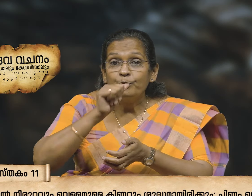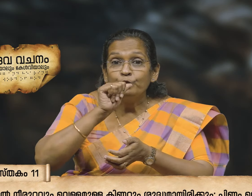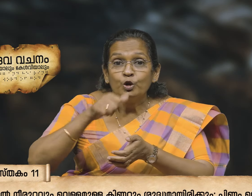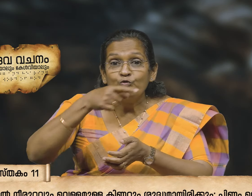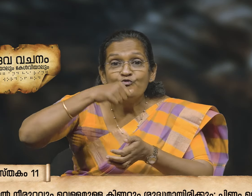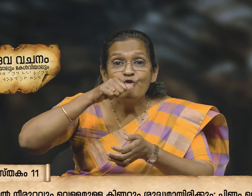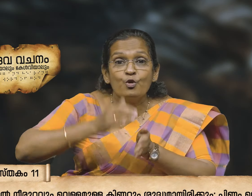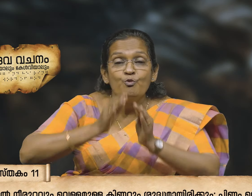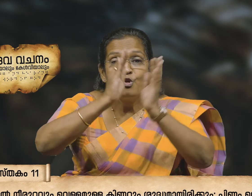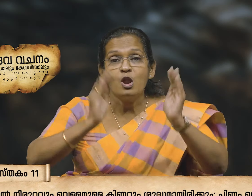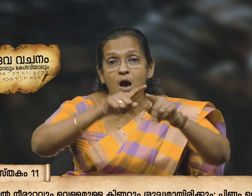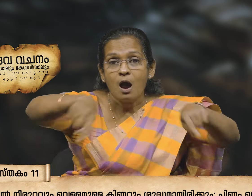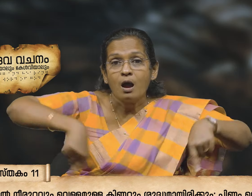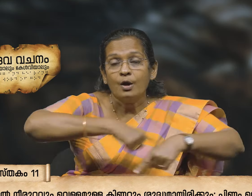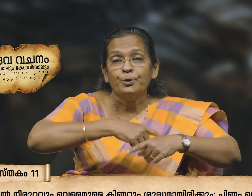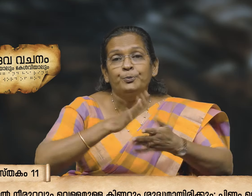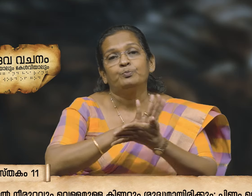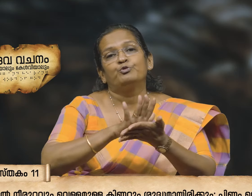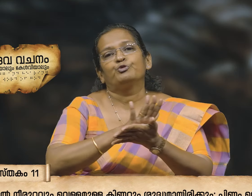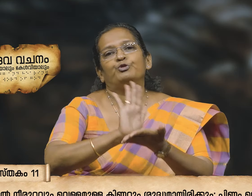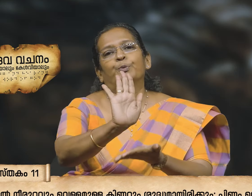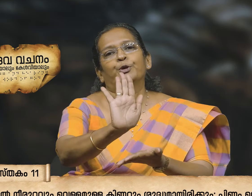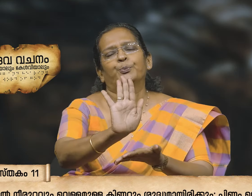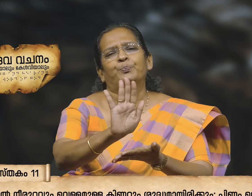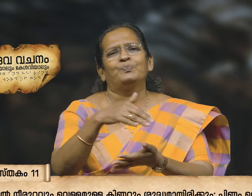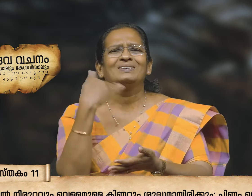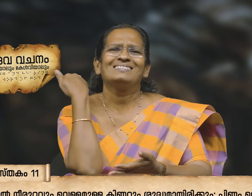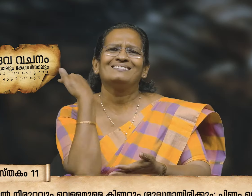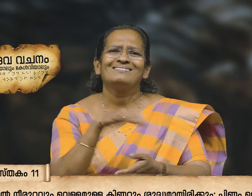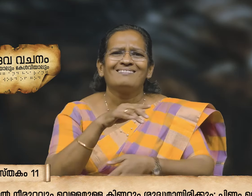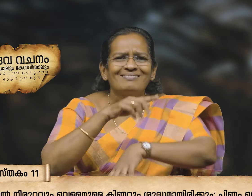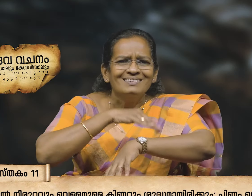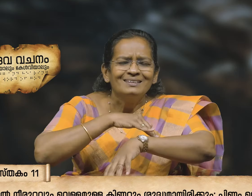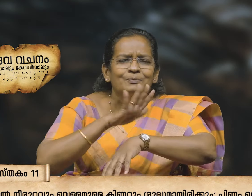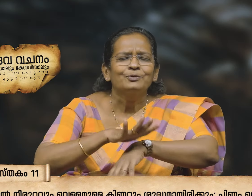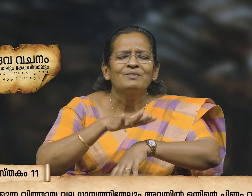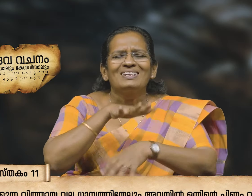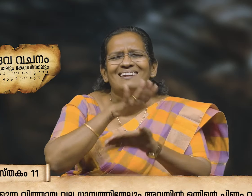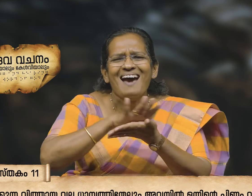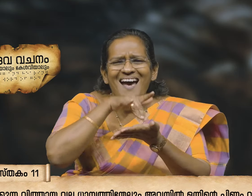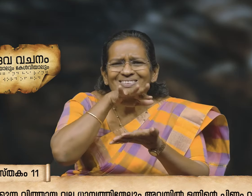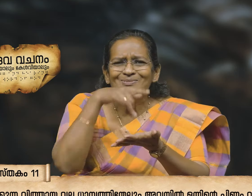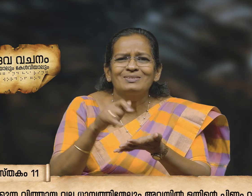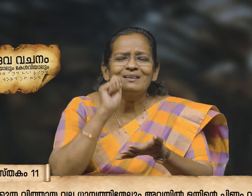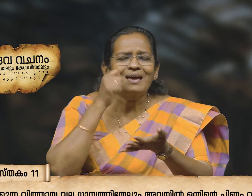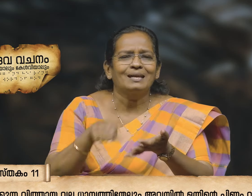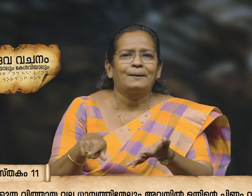കിണറും ശുദ്ധമായിരിക്കും, പിണം തൊടുന്നവനോ അശുദ്ധനാകും. വിതയ്ക്കുന്ന വിത്തായ